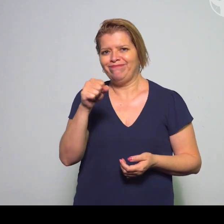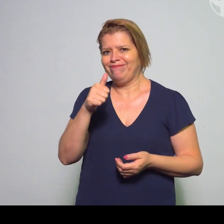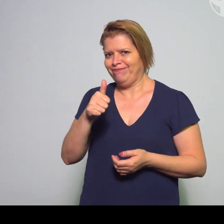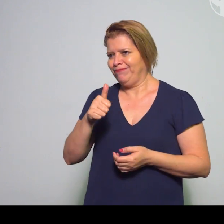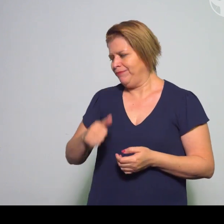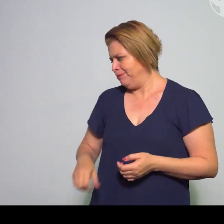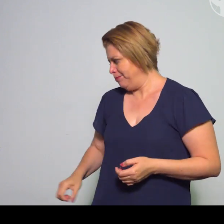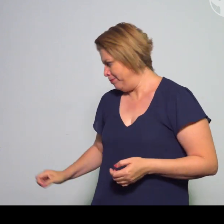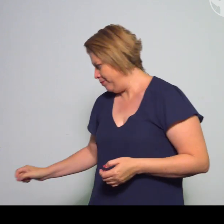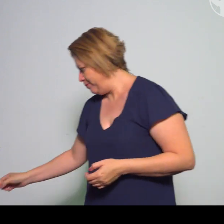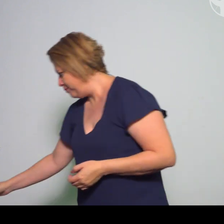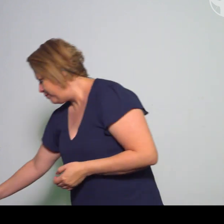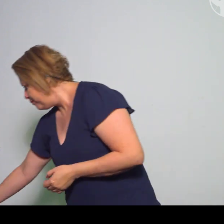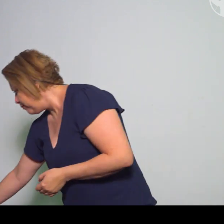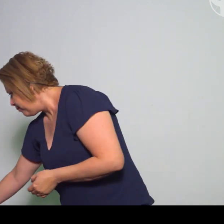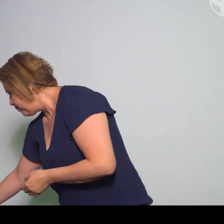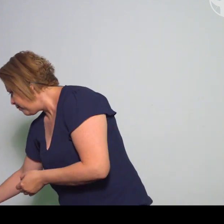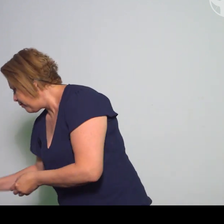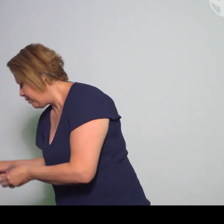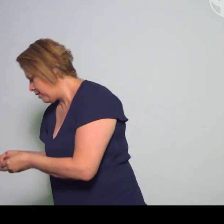podemos comer del pan.